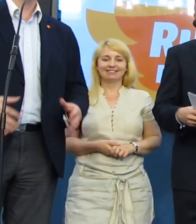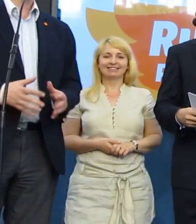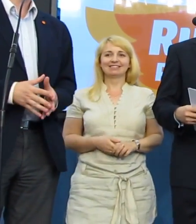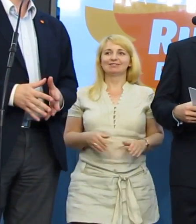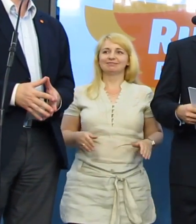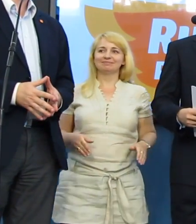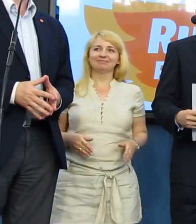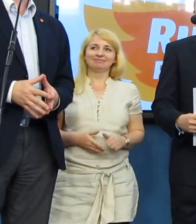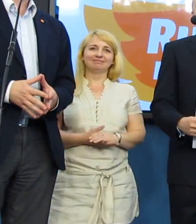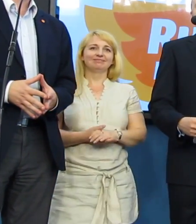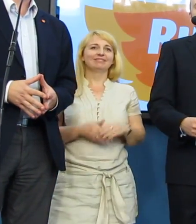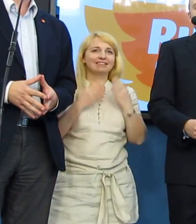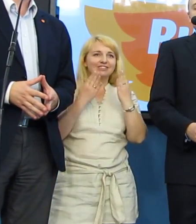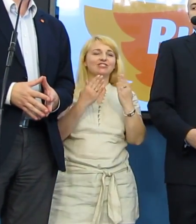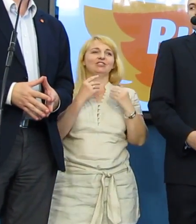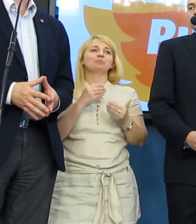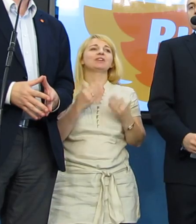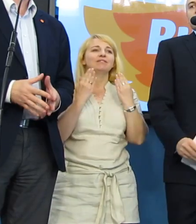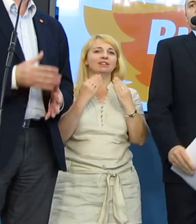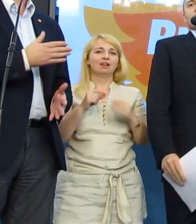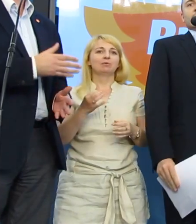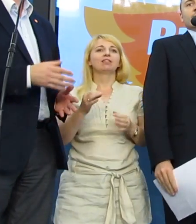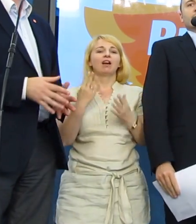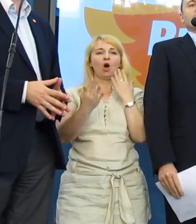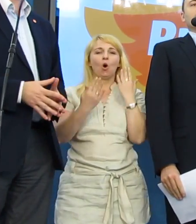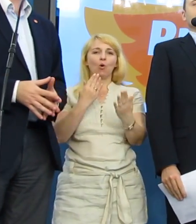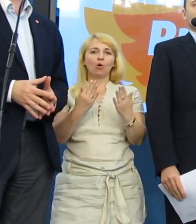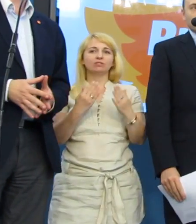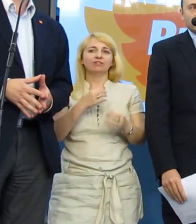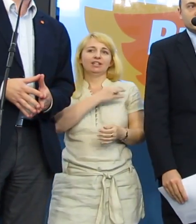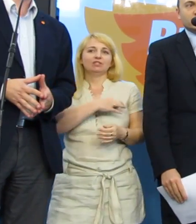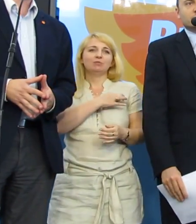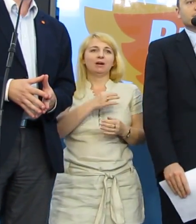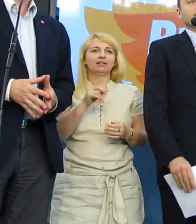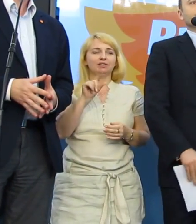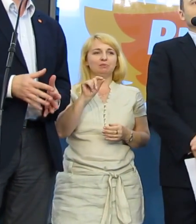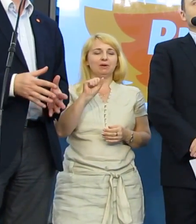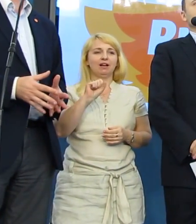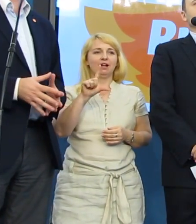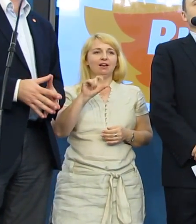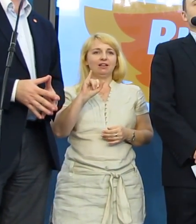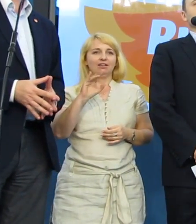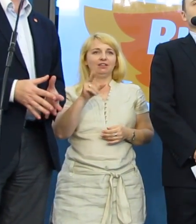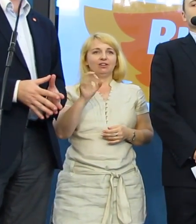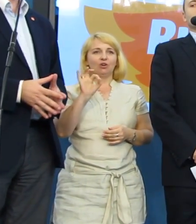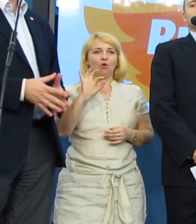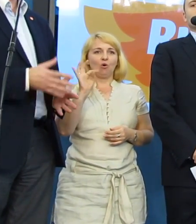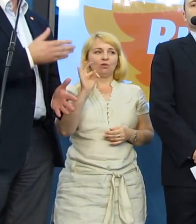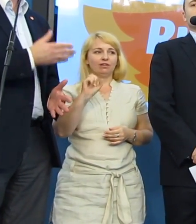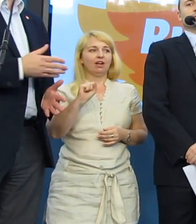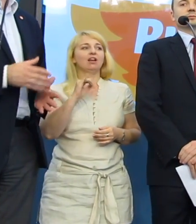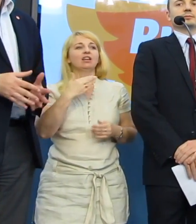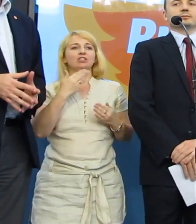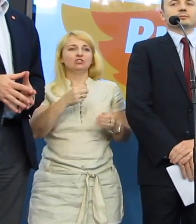Dzień dobry, witam na konferencji Ruchu Palikota. Za mną poseł Łukasz Gibała. Witam serdecznie. Jerzy Borkowski.